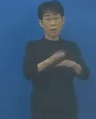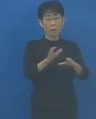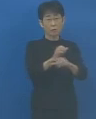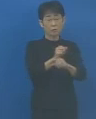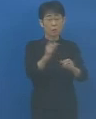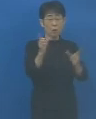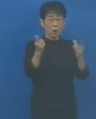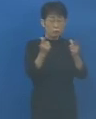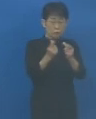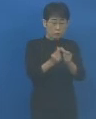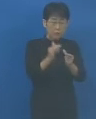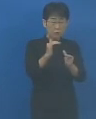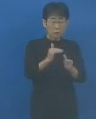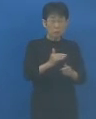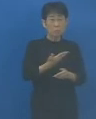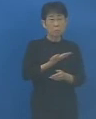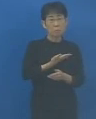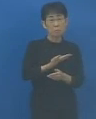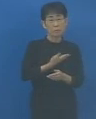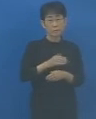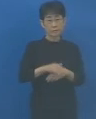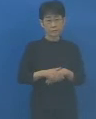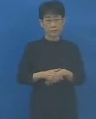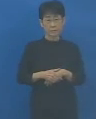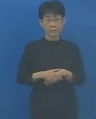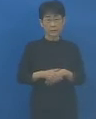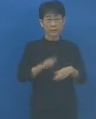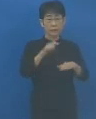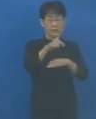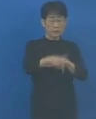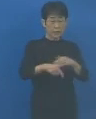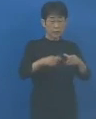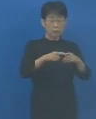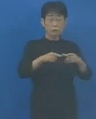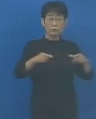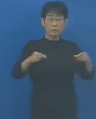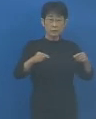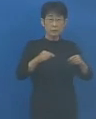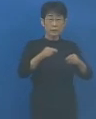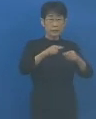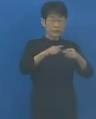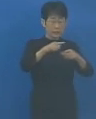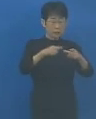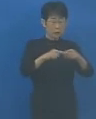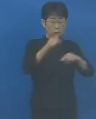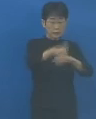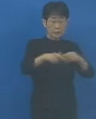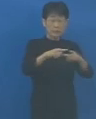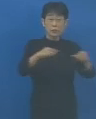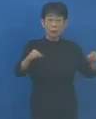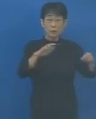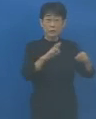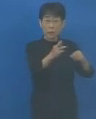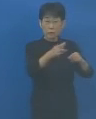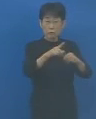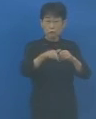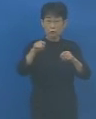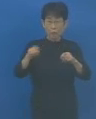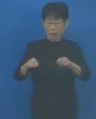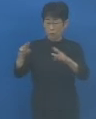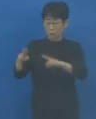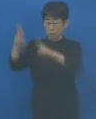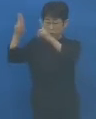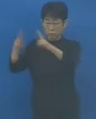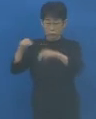JR 西日本は、まあ、大都市部と、こういう地方部とを合わせ持つそういう鉄道会社であります